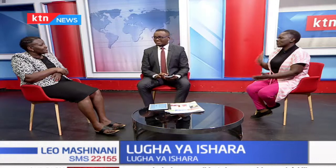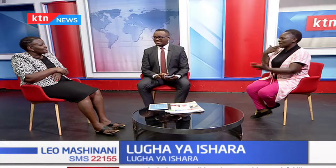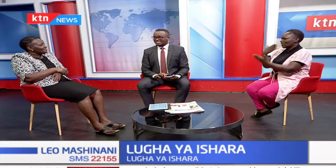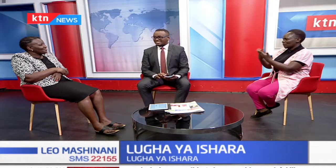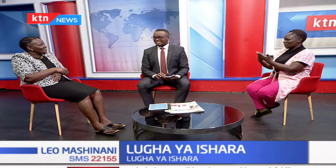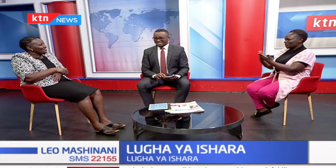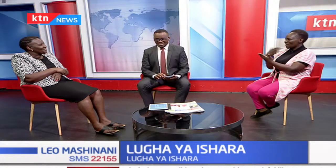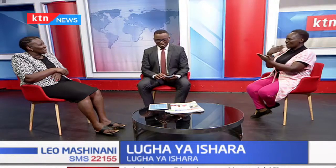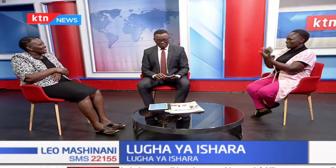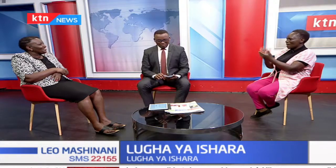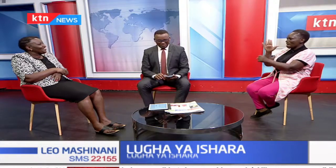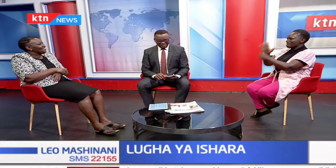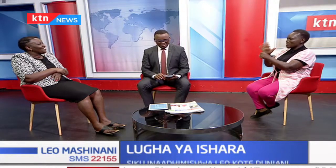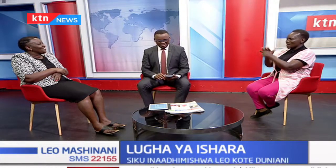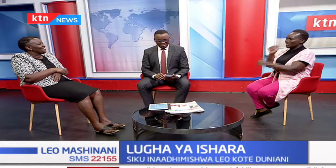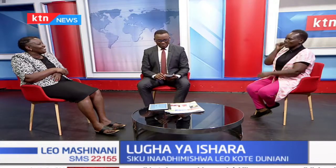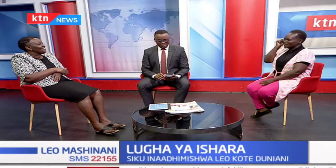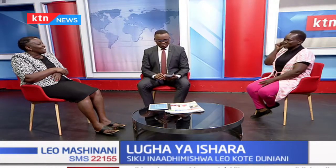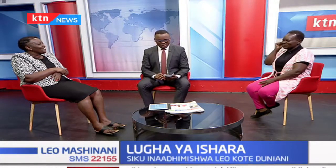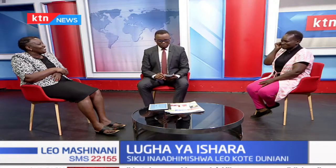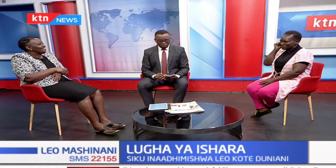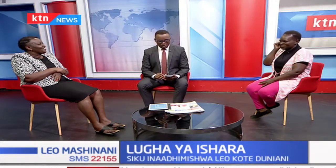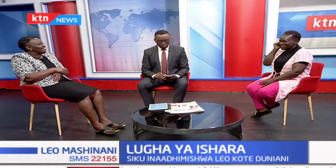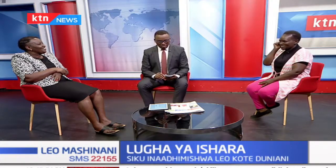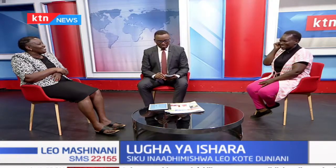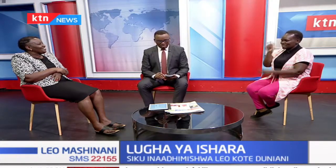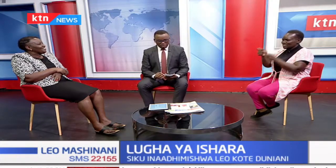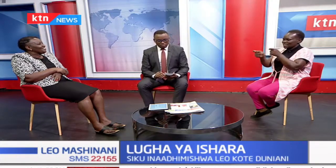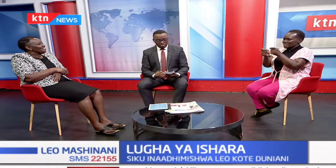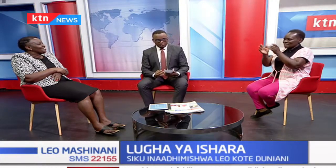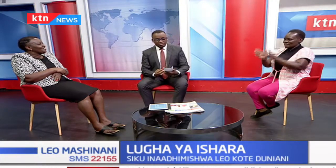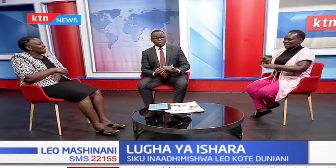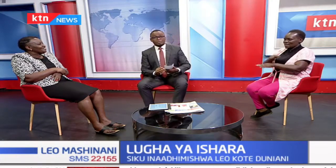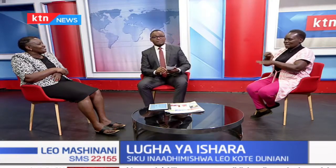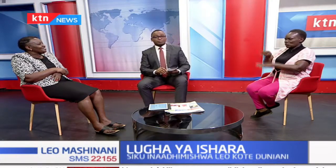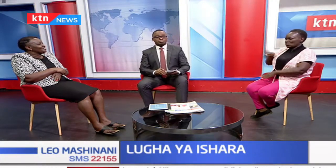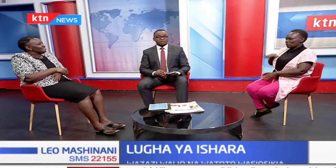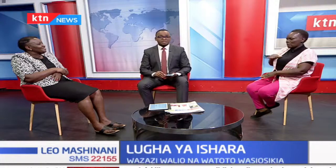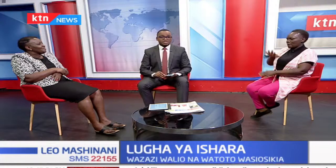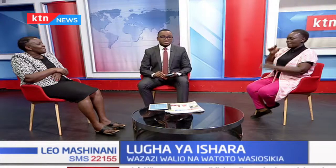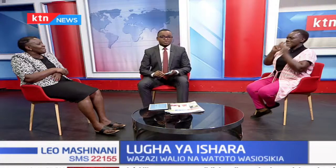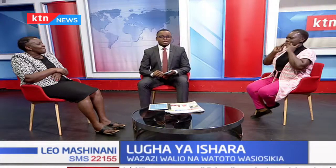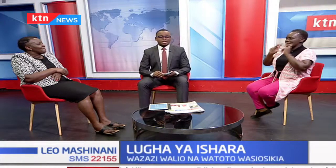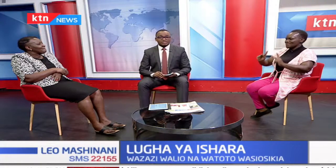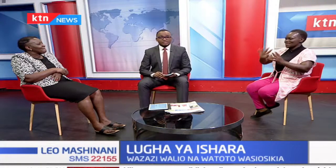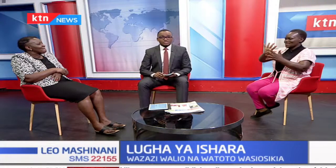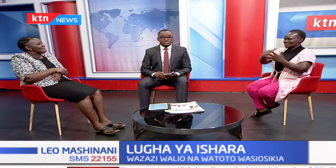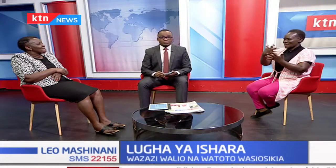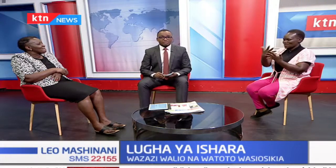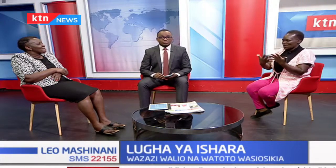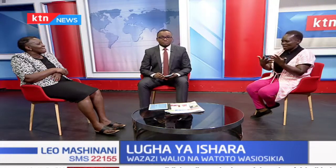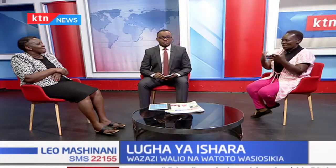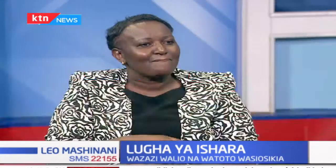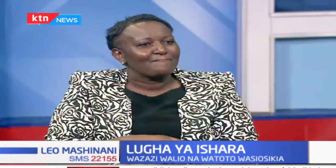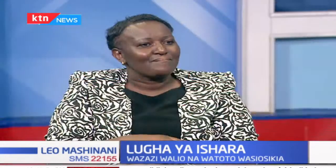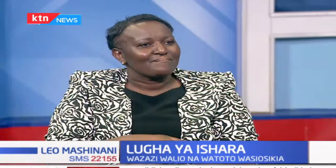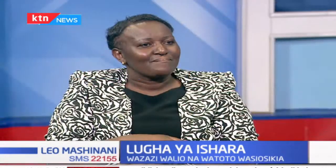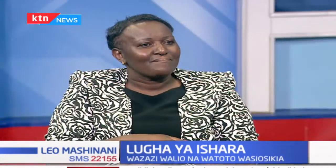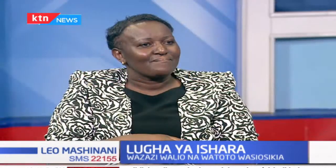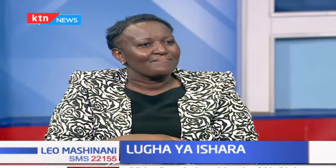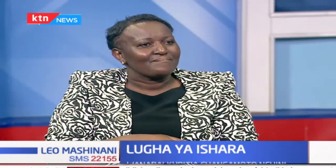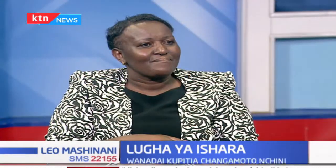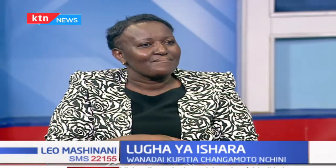Asante. Asante sana Josephine Kalunda, ambaye ni mkurugenzi wa Kenya National Deaf Women and Peace Network, shirika ambalo bila